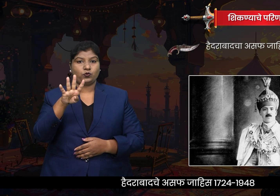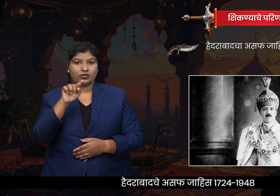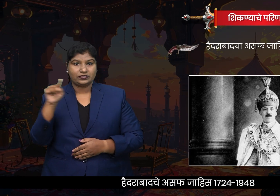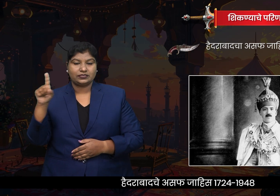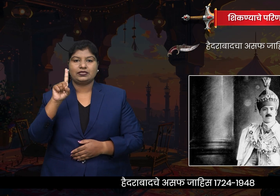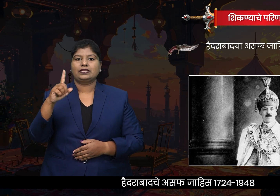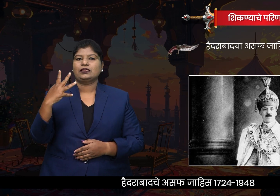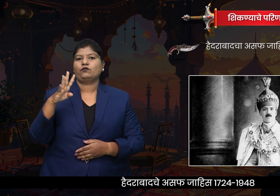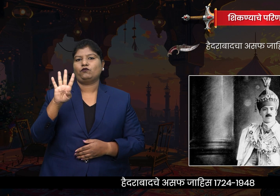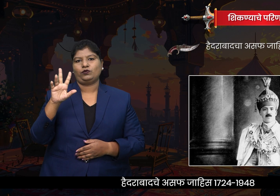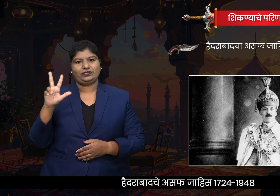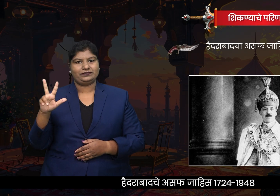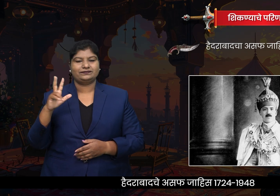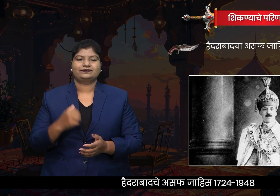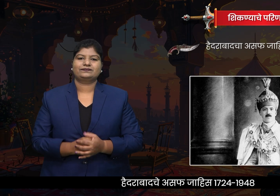1948.